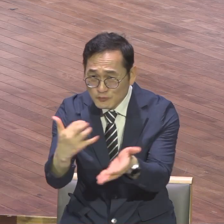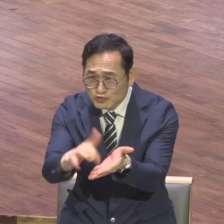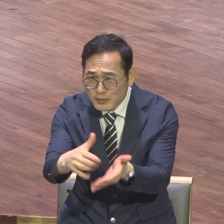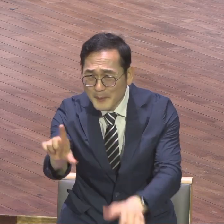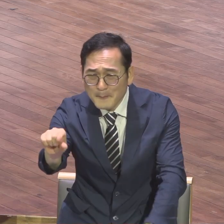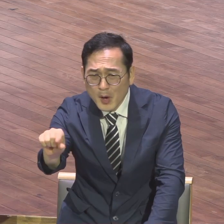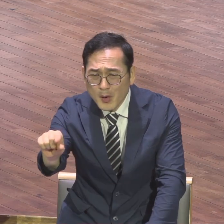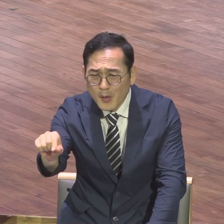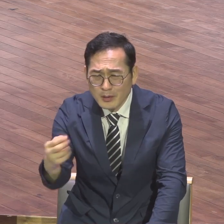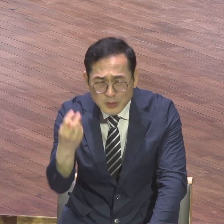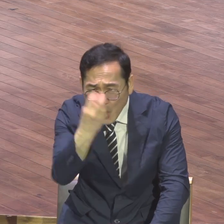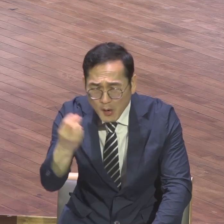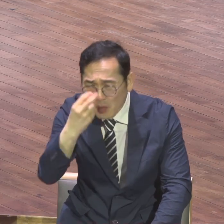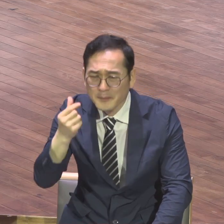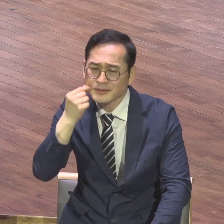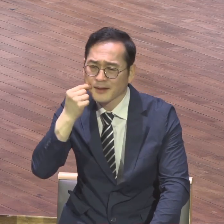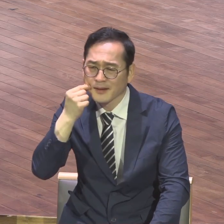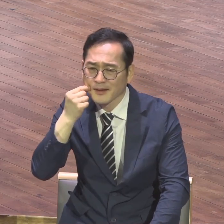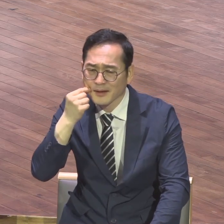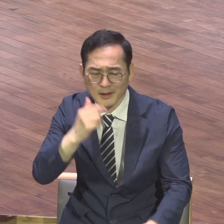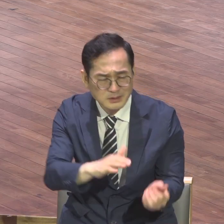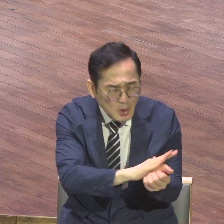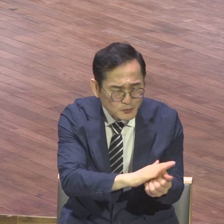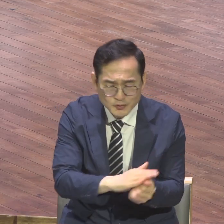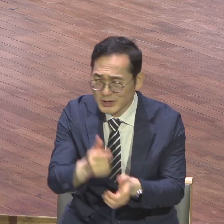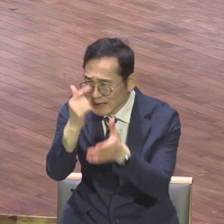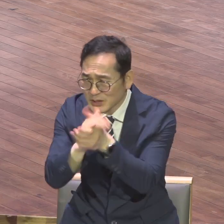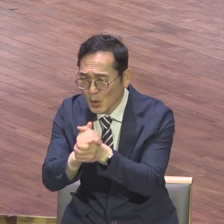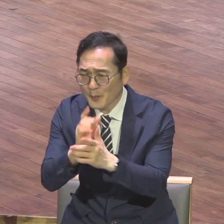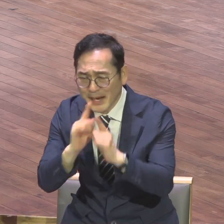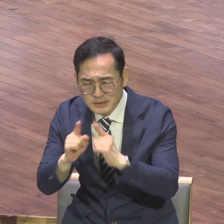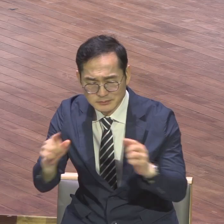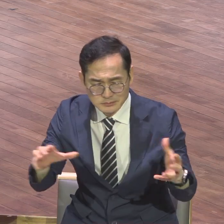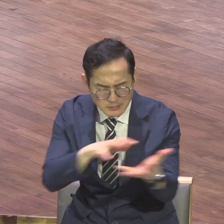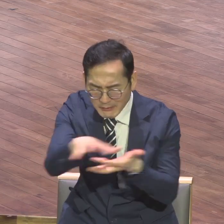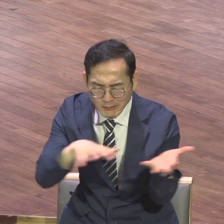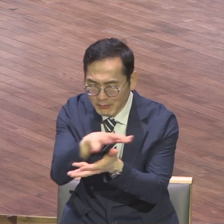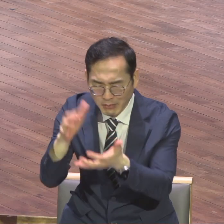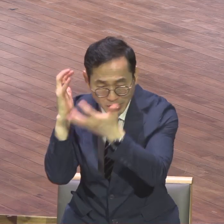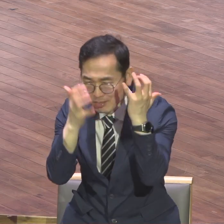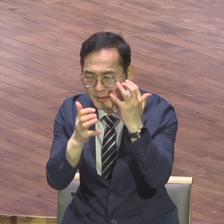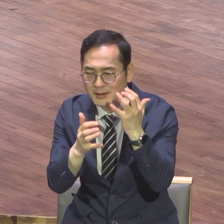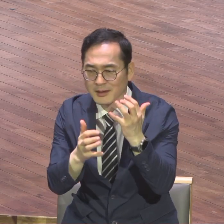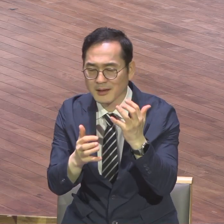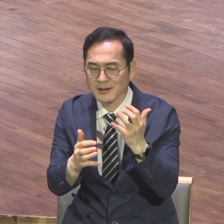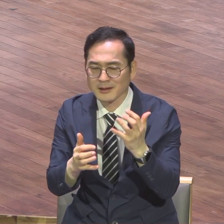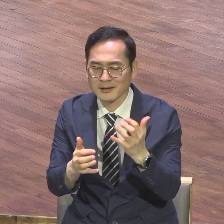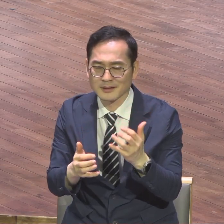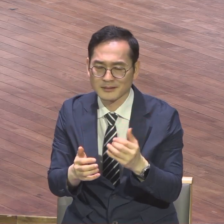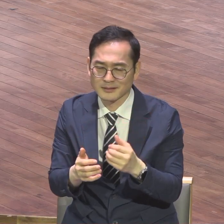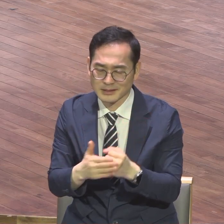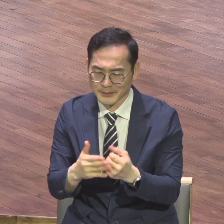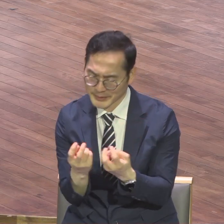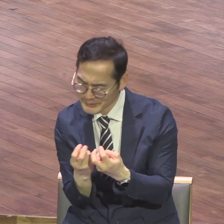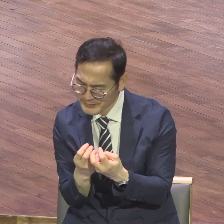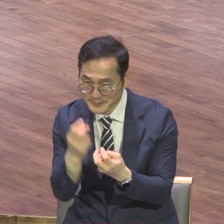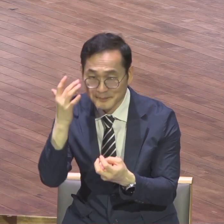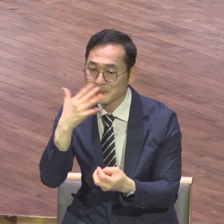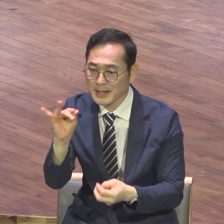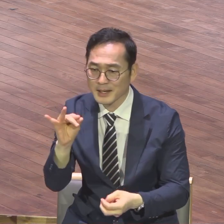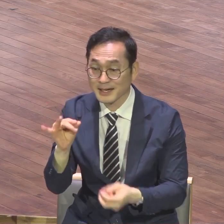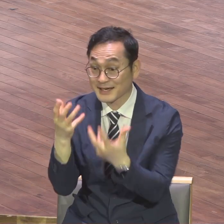지금 이 현실적인 불가능했기 때문에 마치 뭐요 모세가 이스라엘 백성들 출애굽에